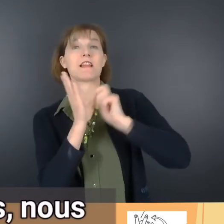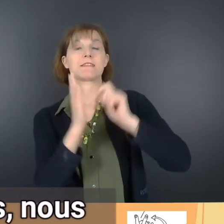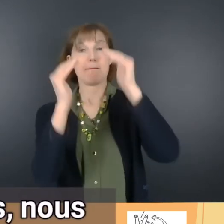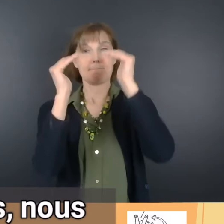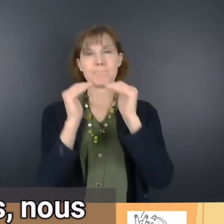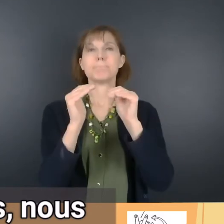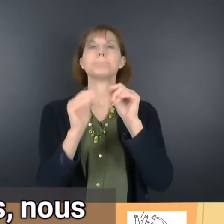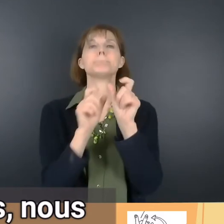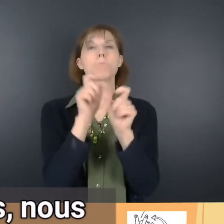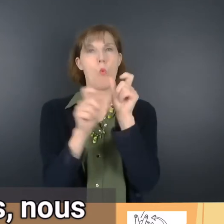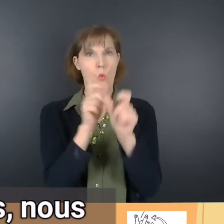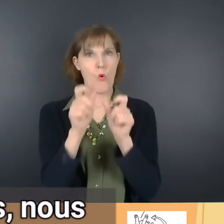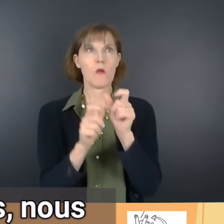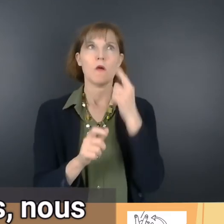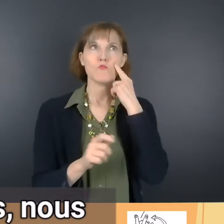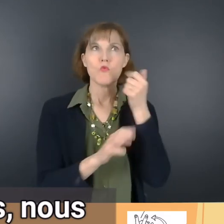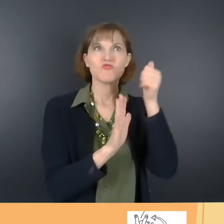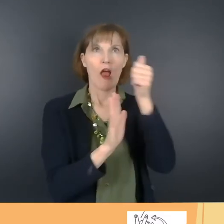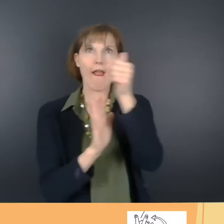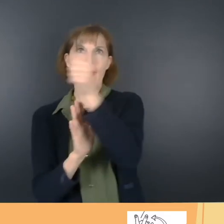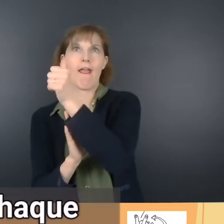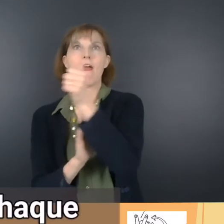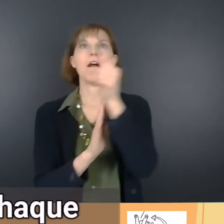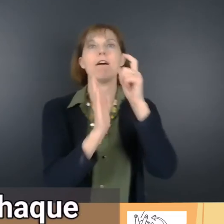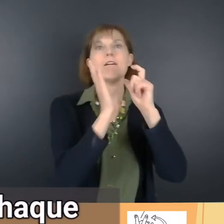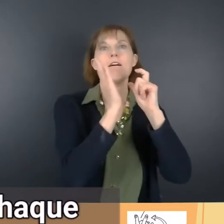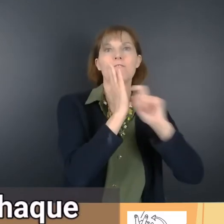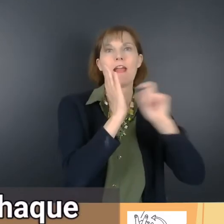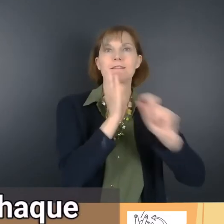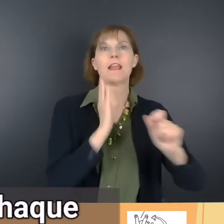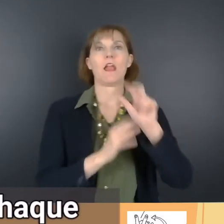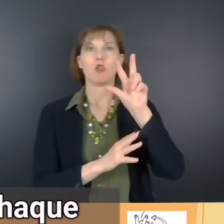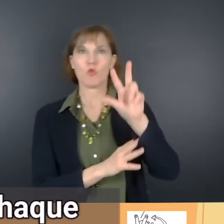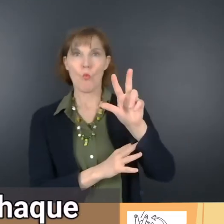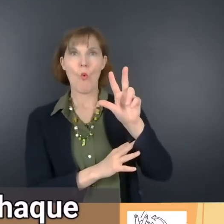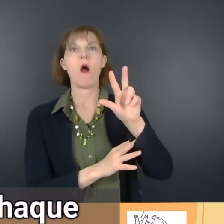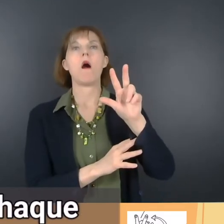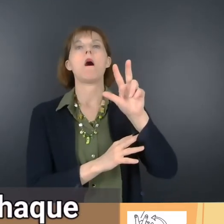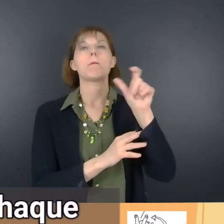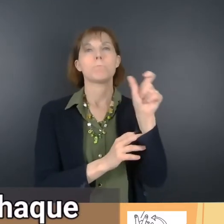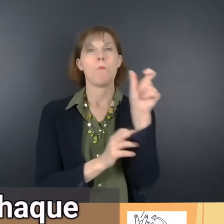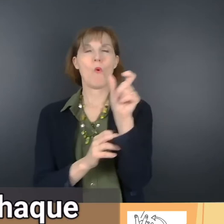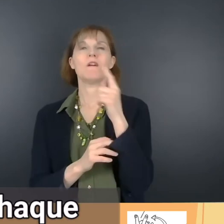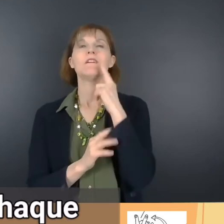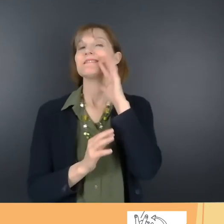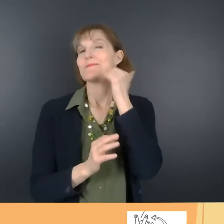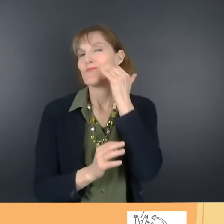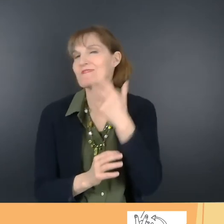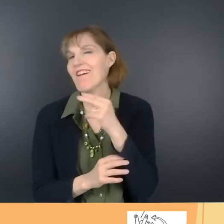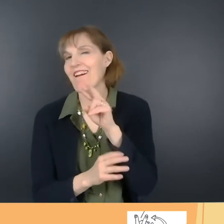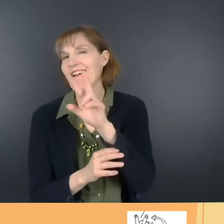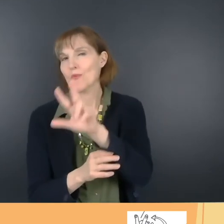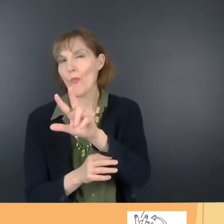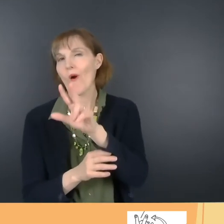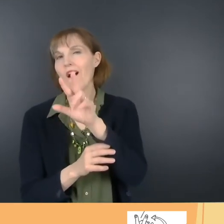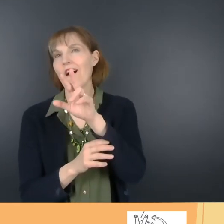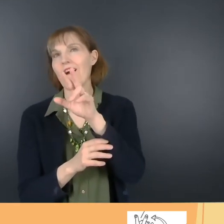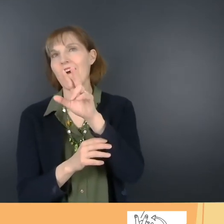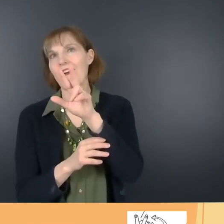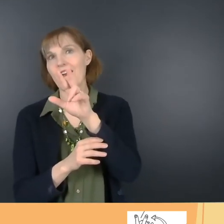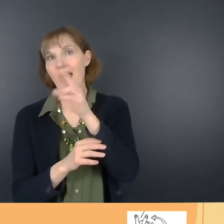26. À chaque fois, nous avons le verset et les mots. Donc, pour chaque verset, je retire trois mots. C ça que ça s'appelle